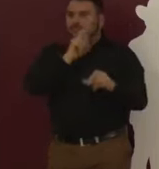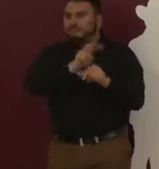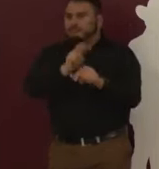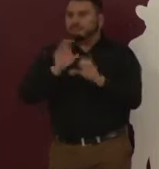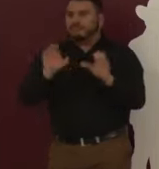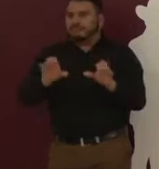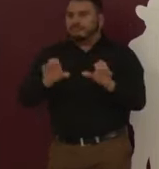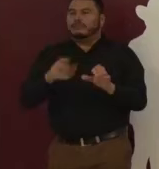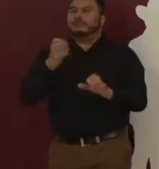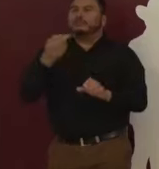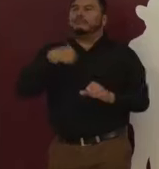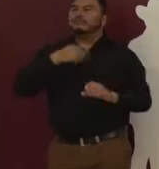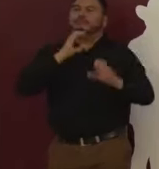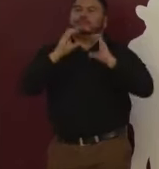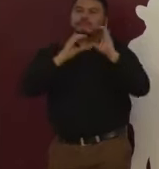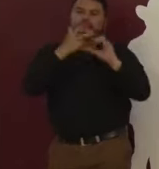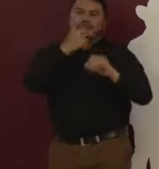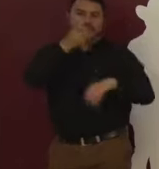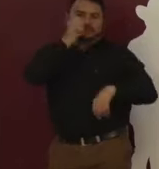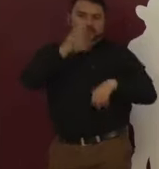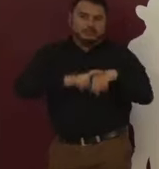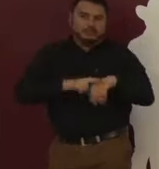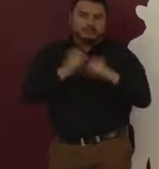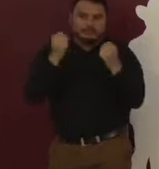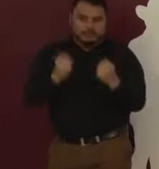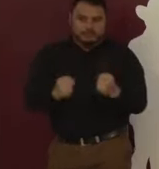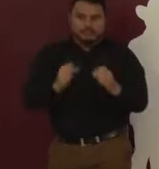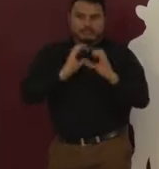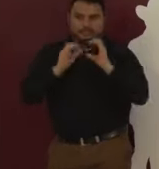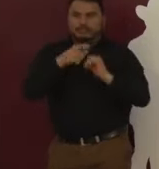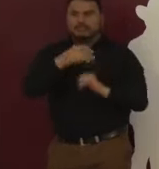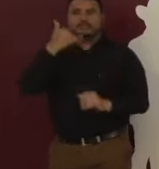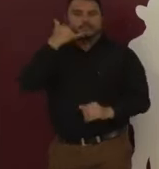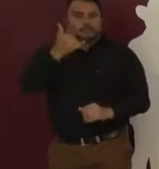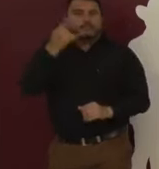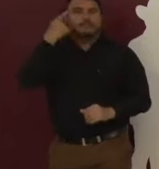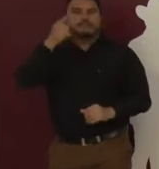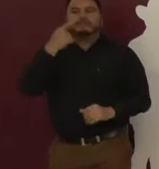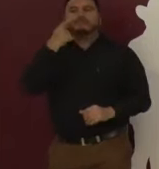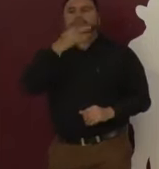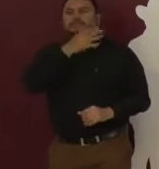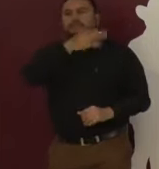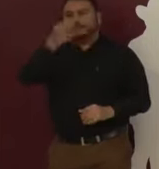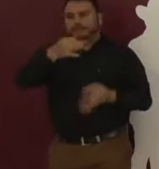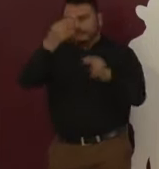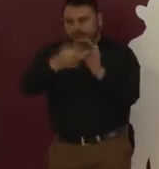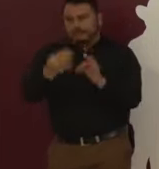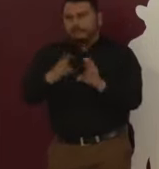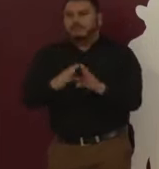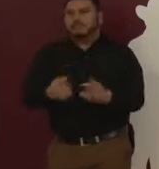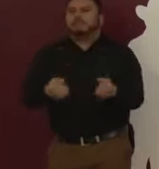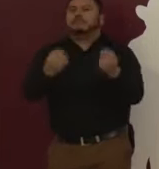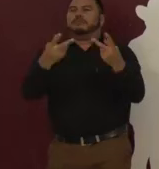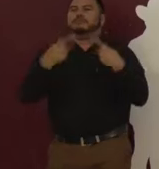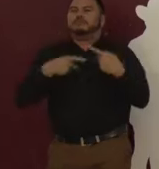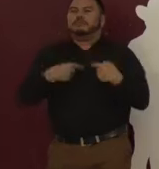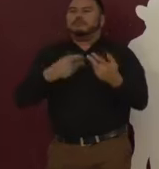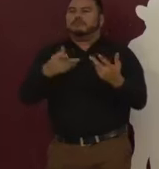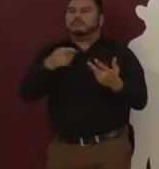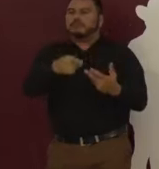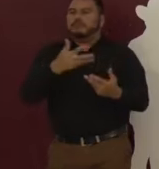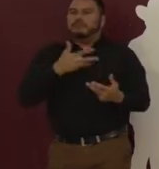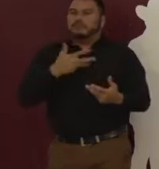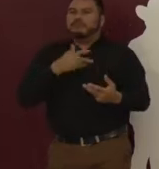Me voy a comunicar con el secretario de Seguridad para efecto de que te dé un dato específico de aproximadamente cuánta gente va a